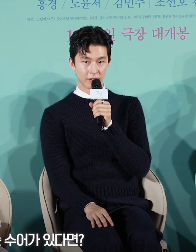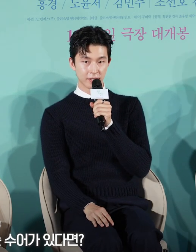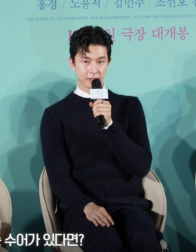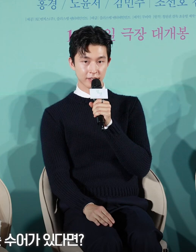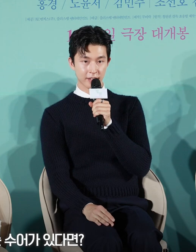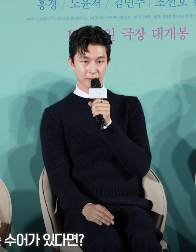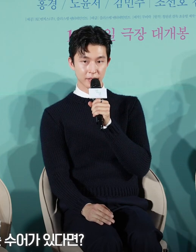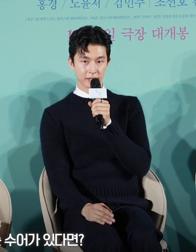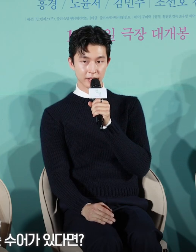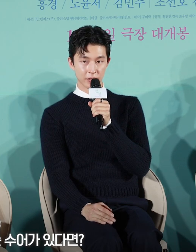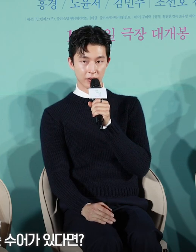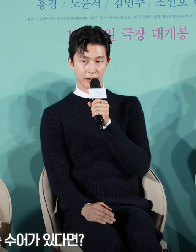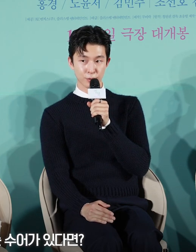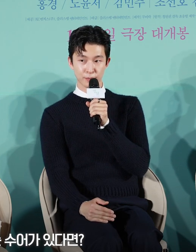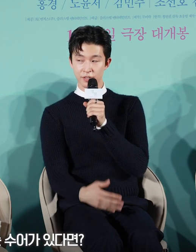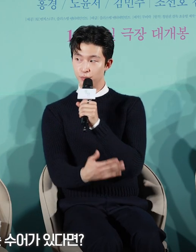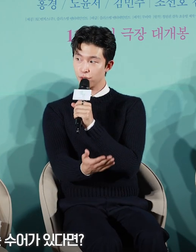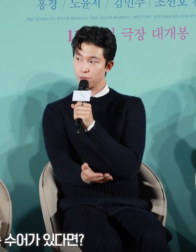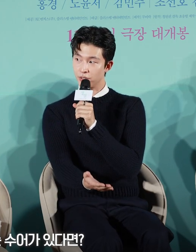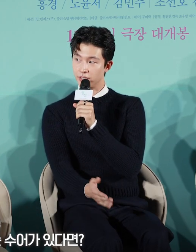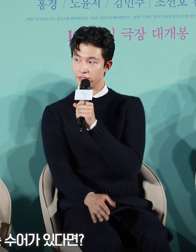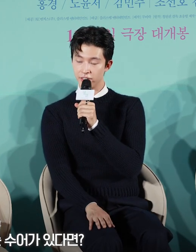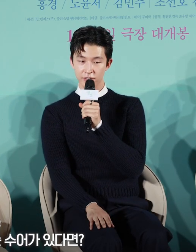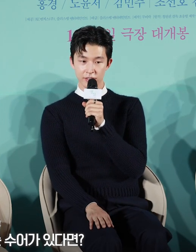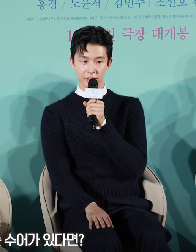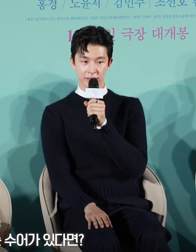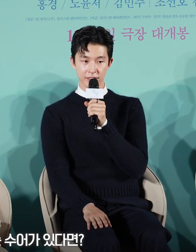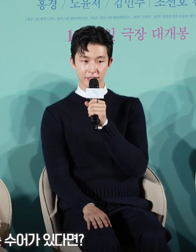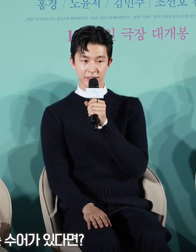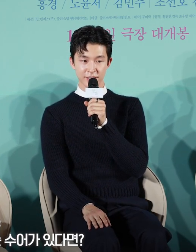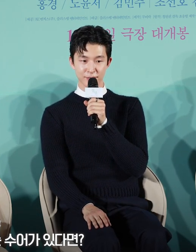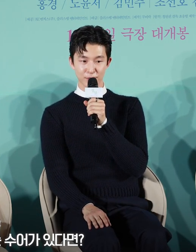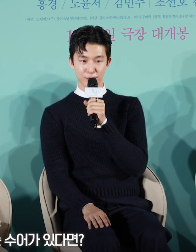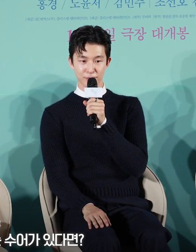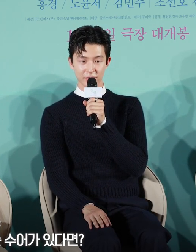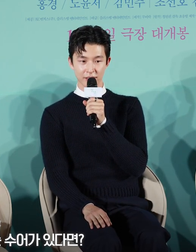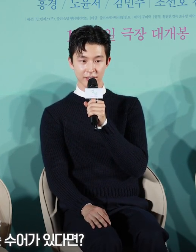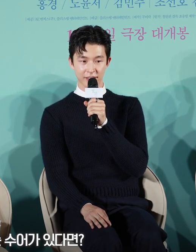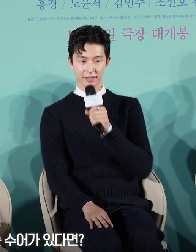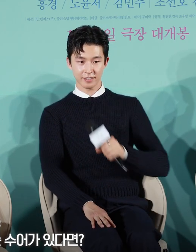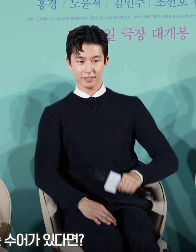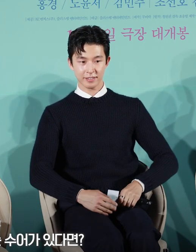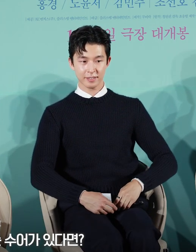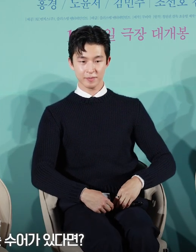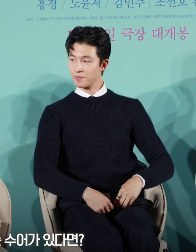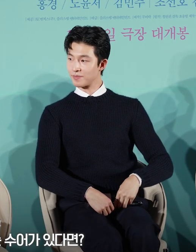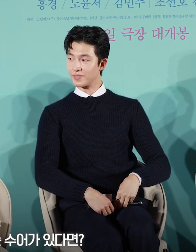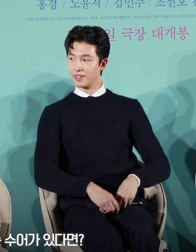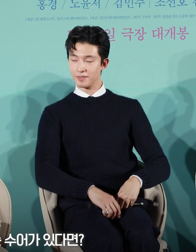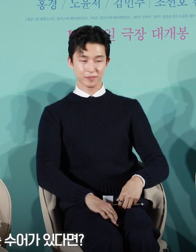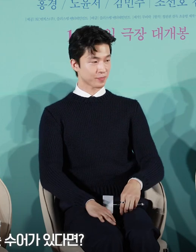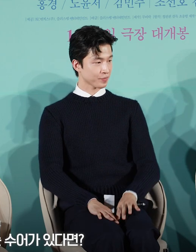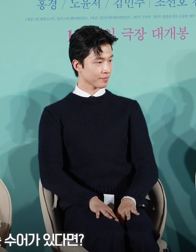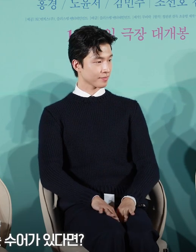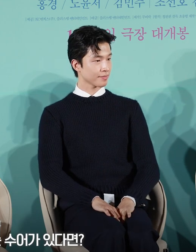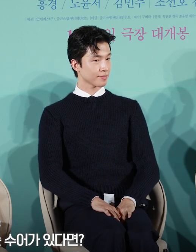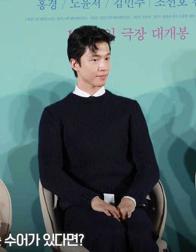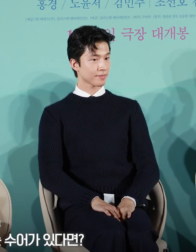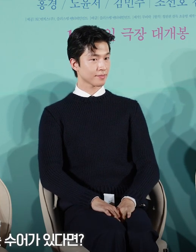그 사람에 대해서 알고 싶을 때 물어보게 되잖아요. 그게 지금 떠오릅니다. 이름이 뭐야? 우리